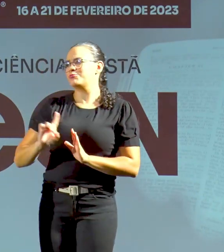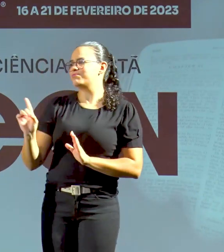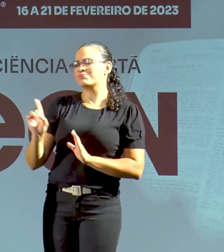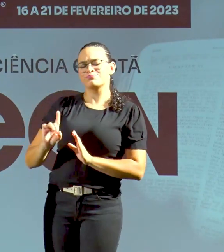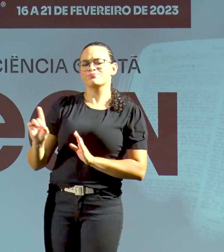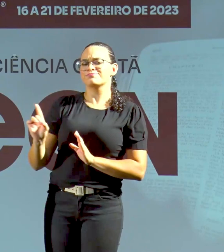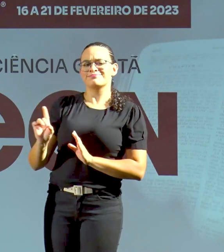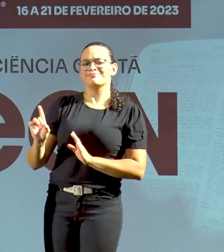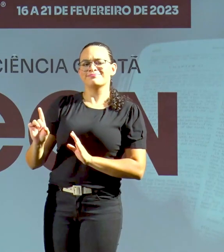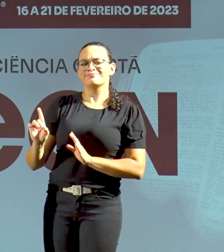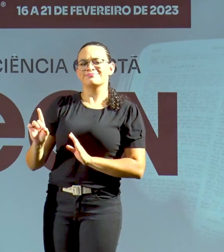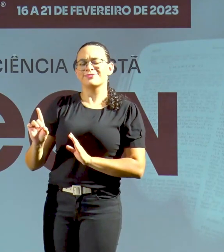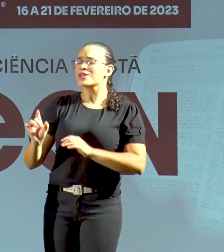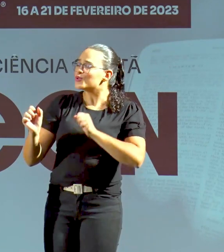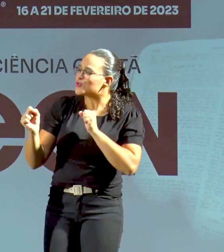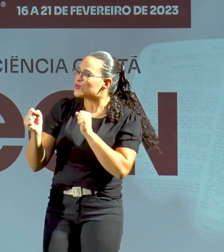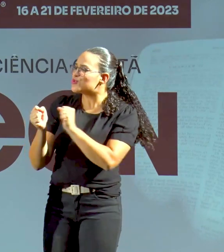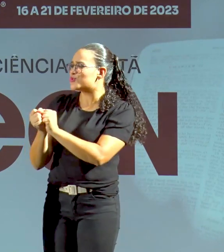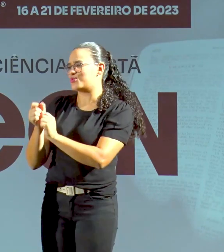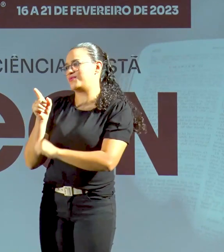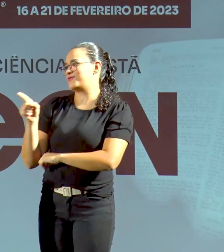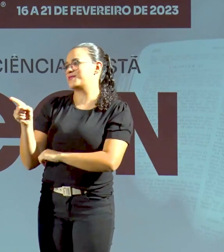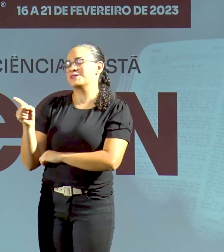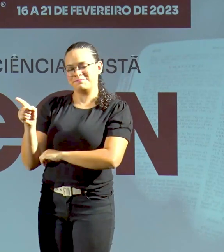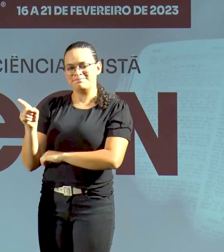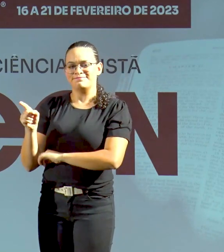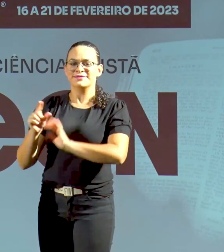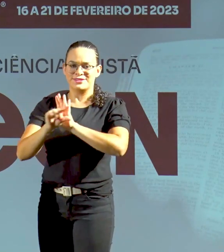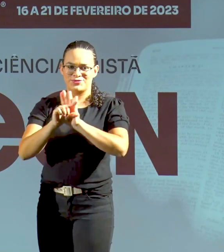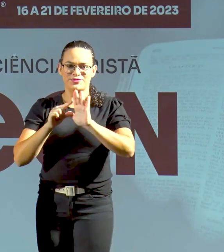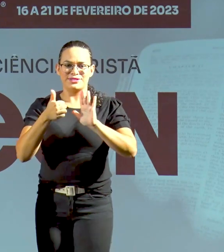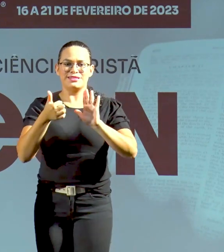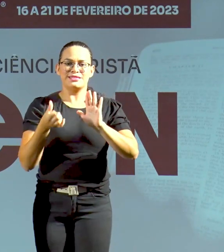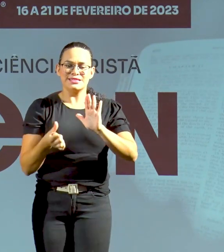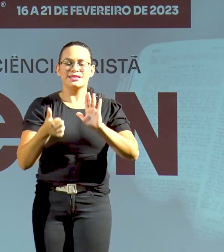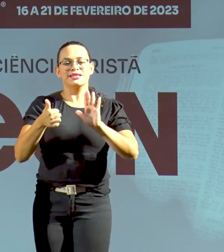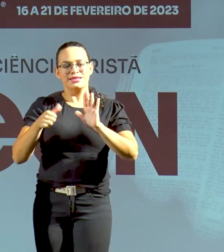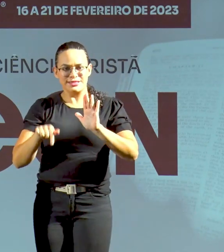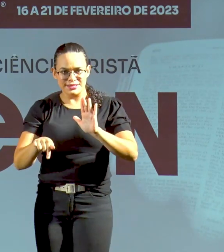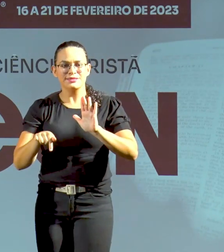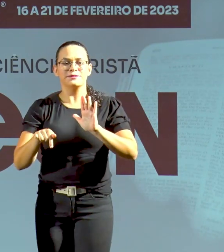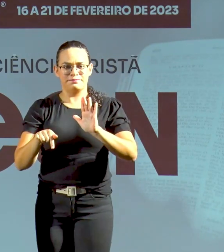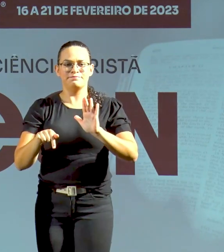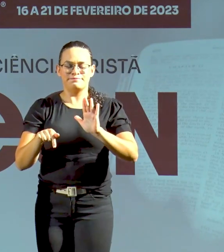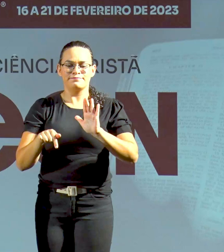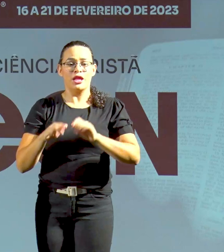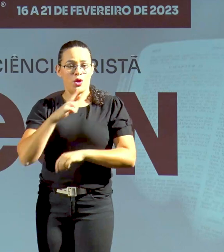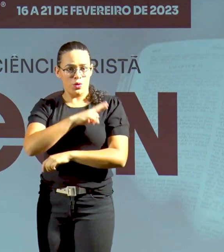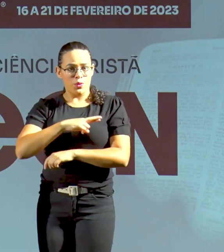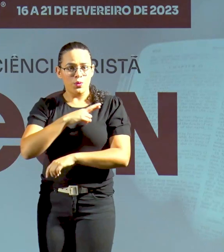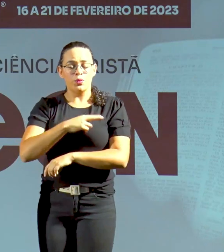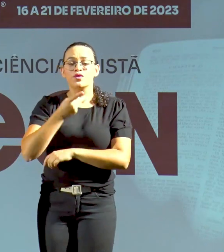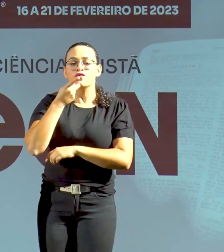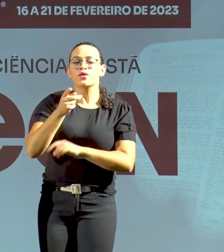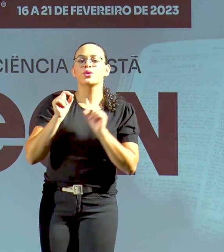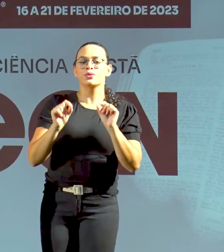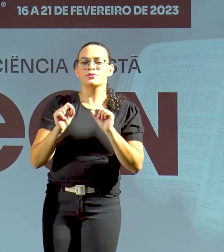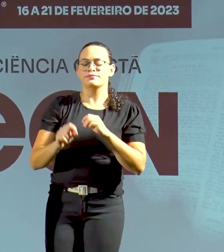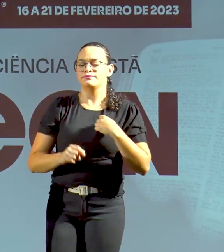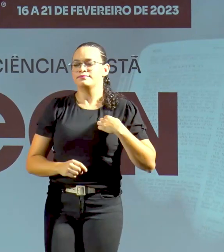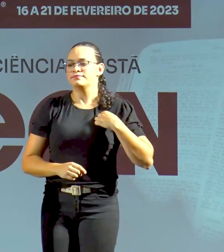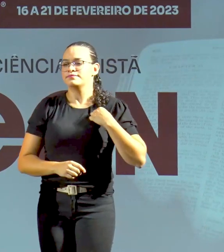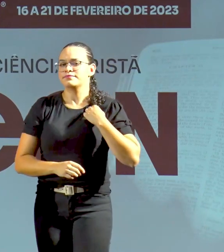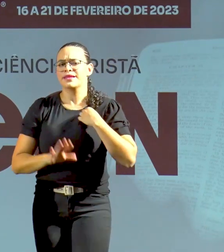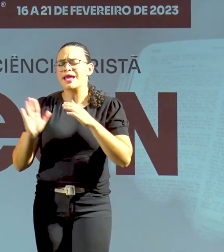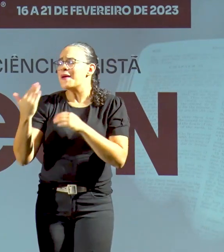eu vou com você Olha só versos 16 e 17 disse porém Rute não me íntes